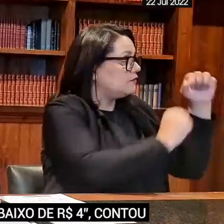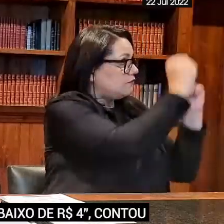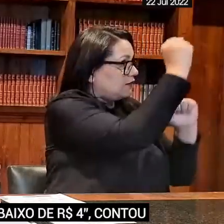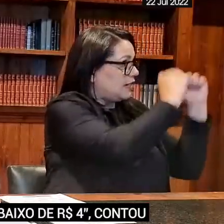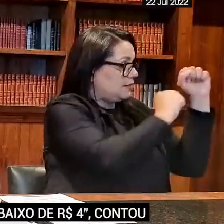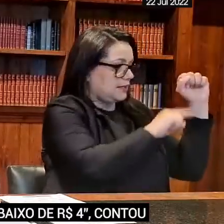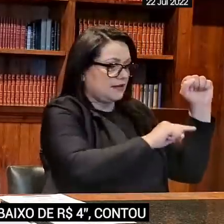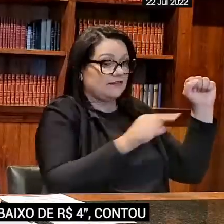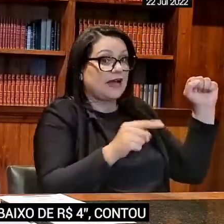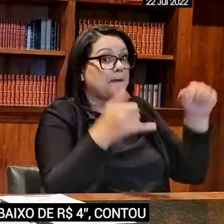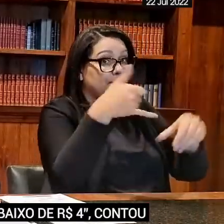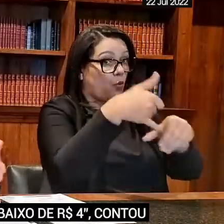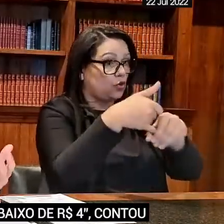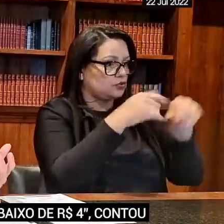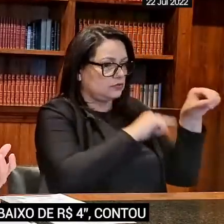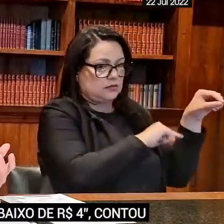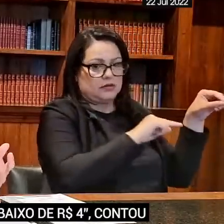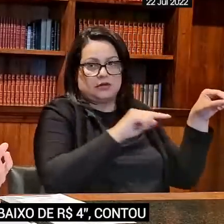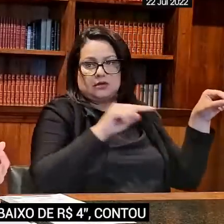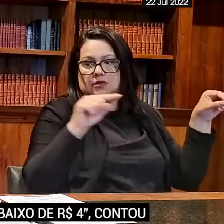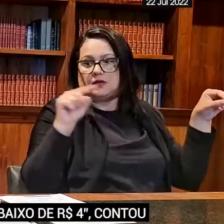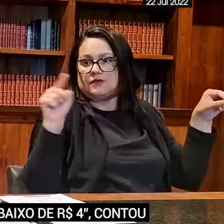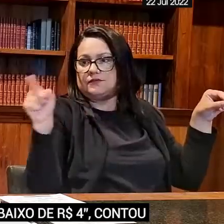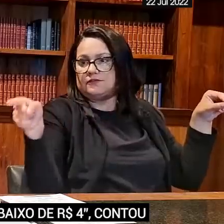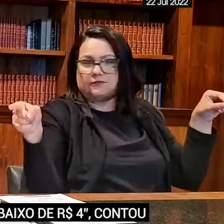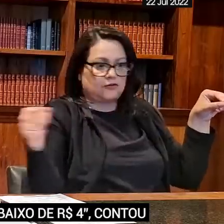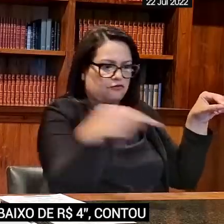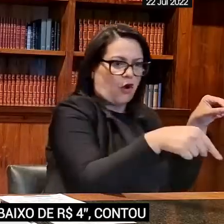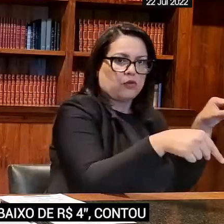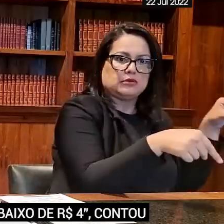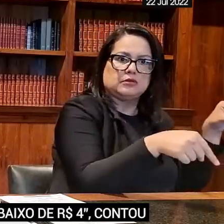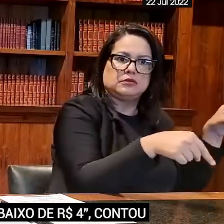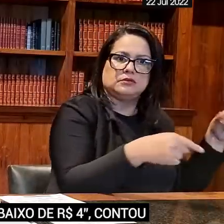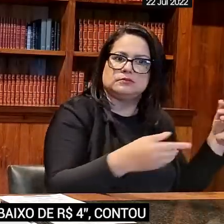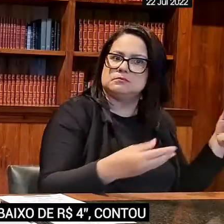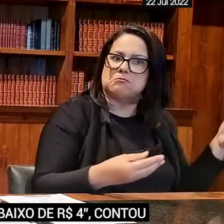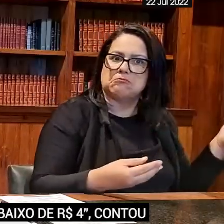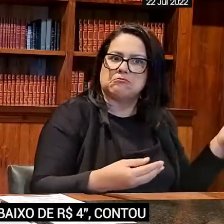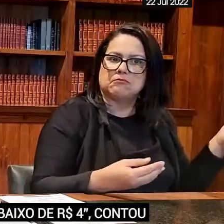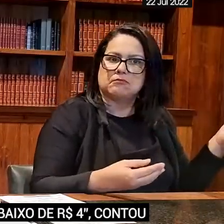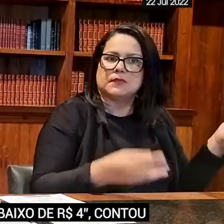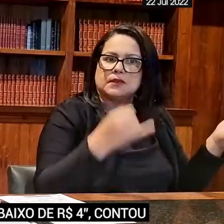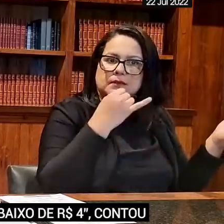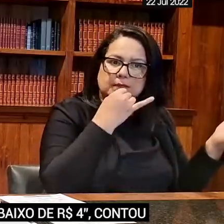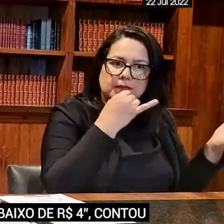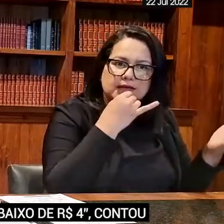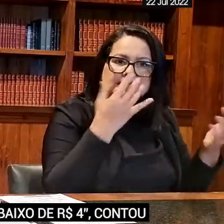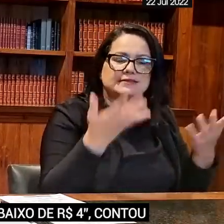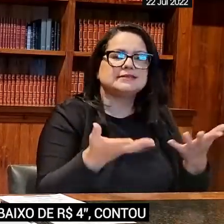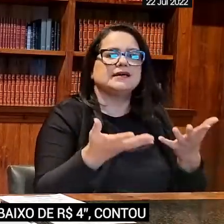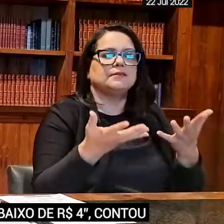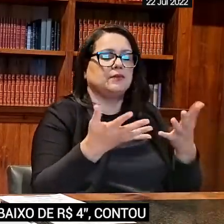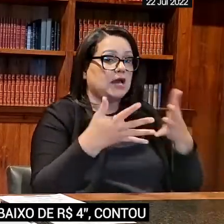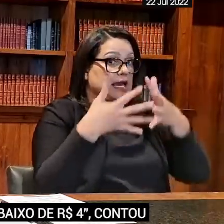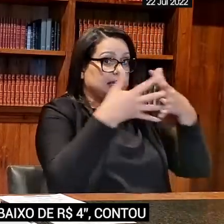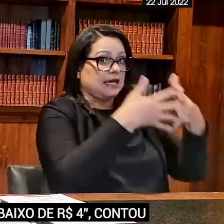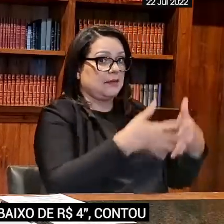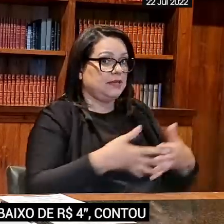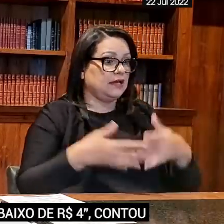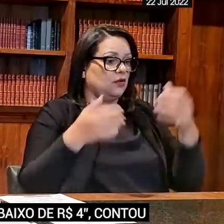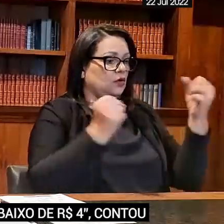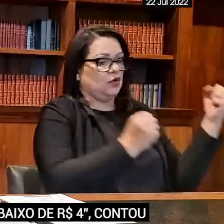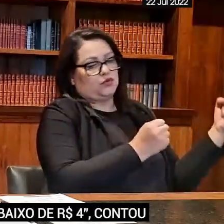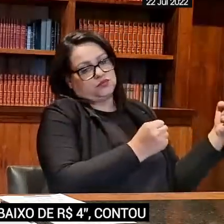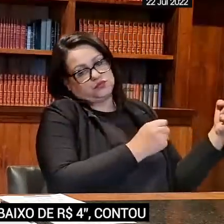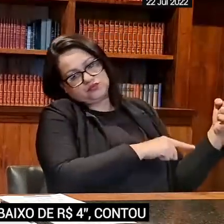Obrigado o combustível passar forma distribuidora opinião de álcool né aí é daqui de